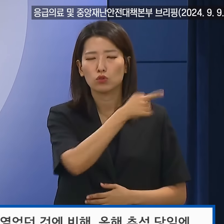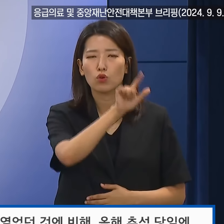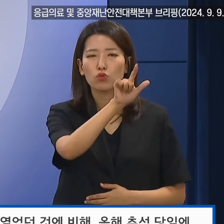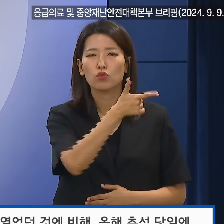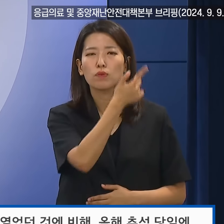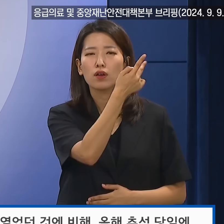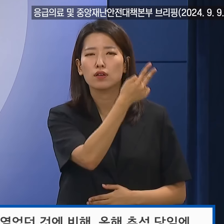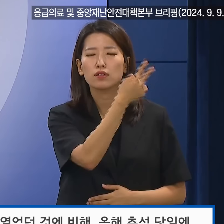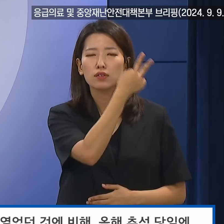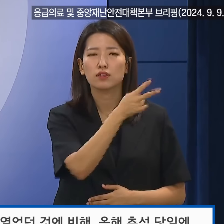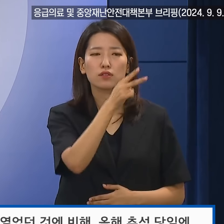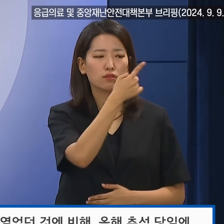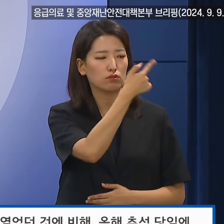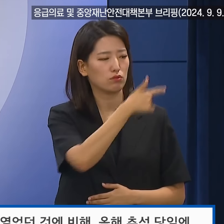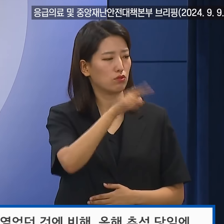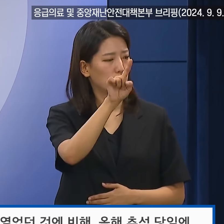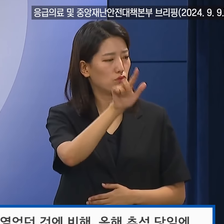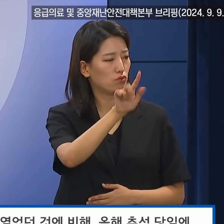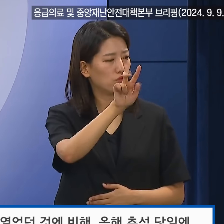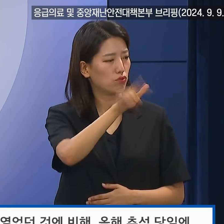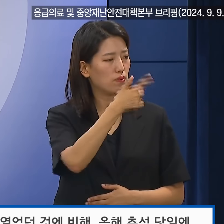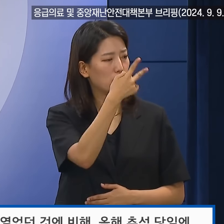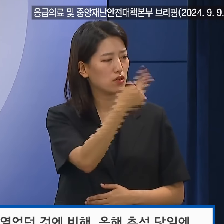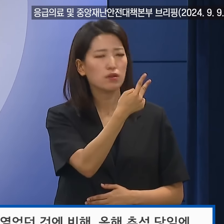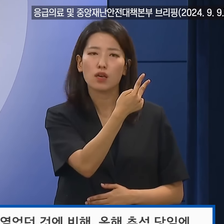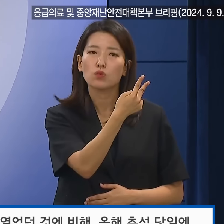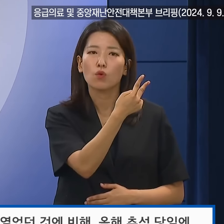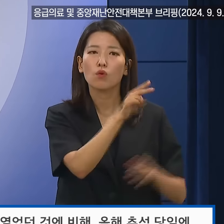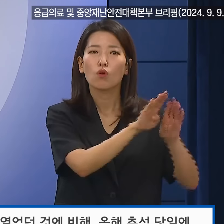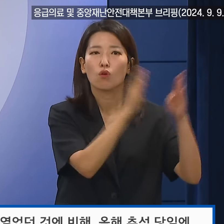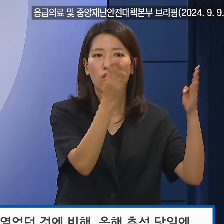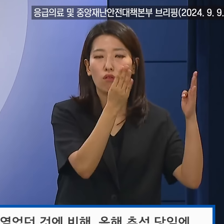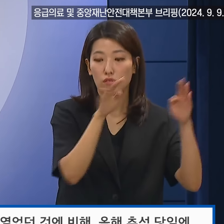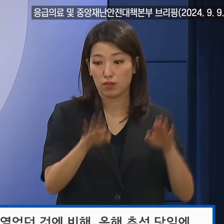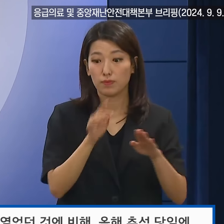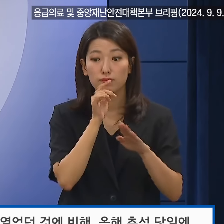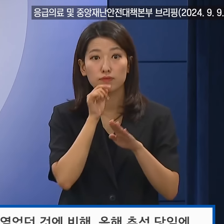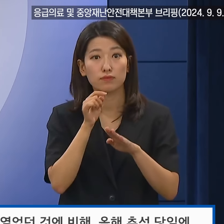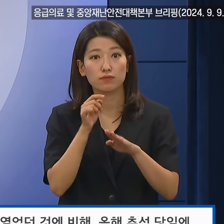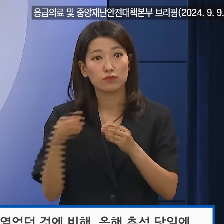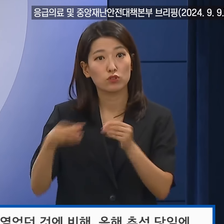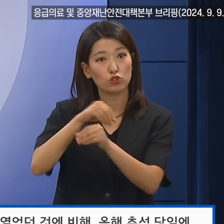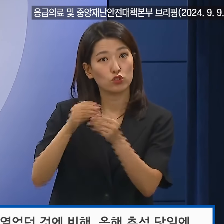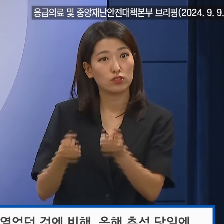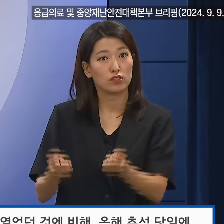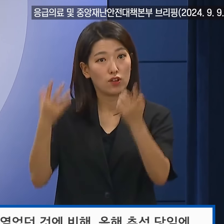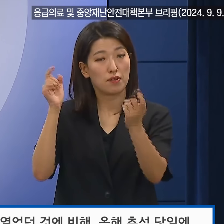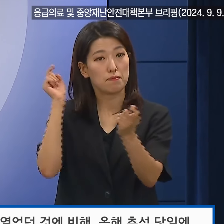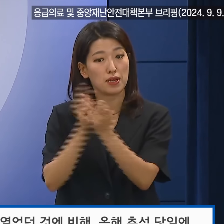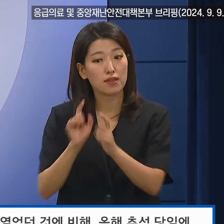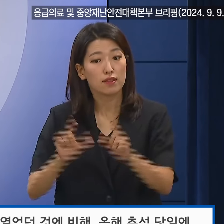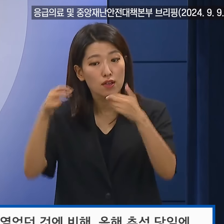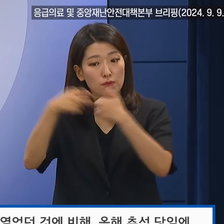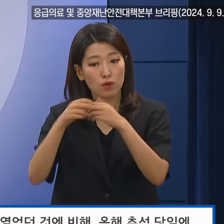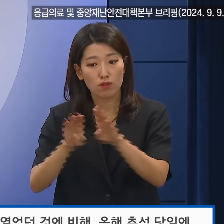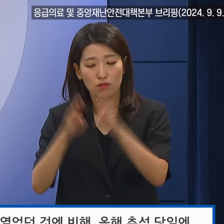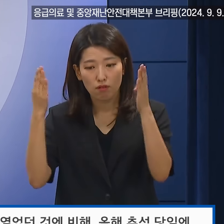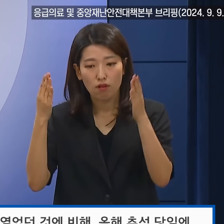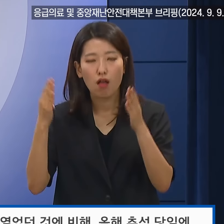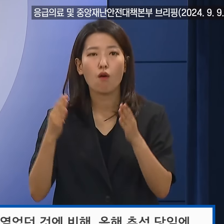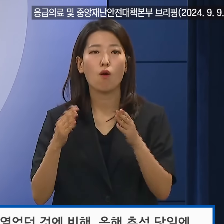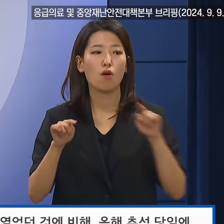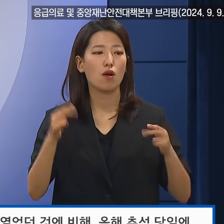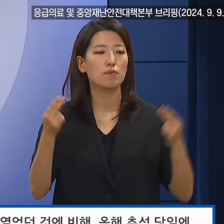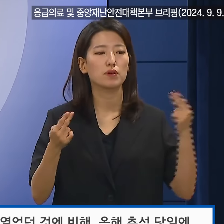1,622개소 병의원이 문을 열었던 것에 비해 올해 추석 당일에 문 여는 병의원은 약